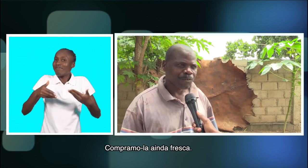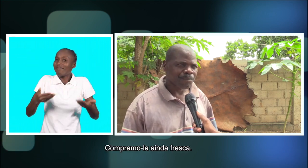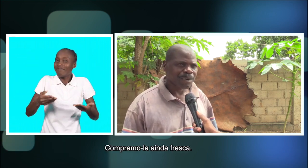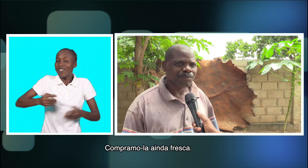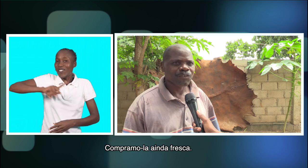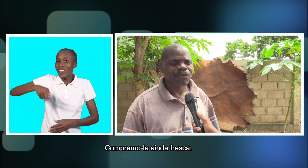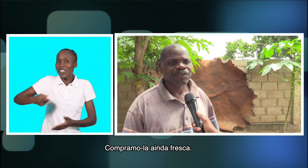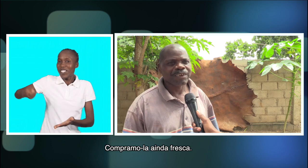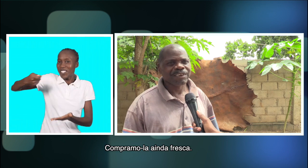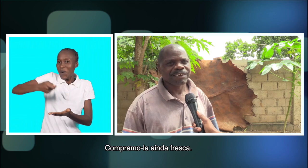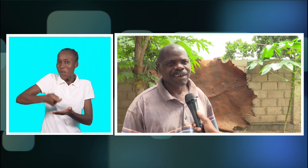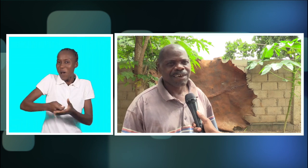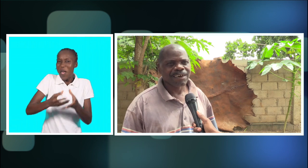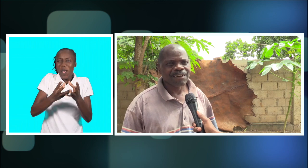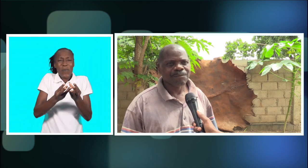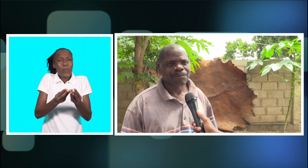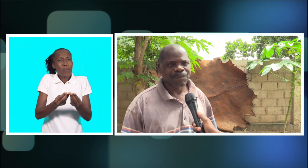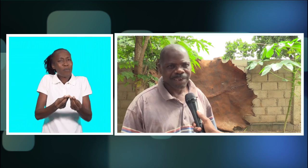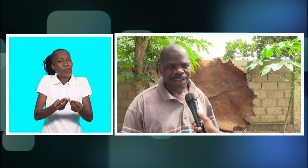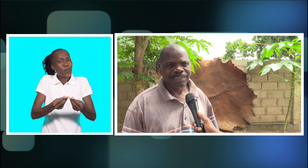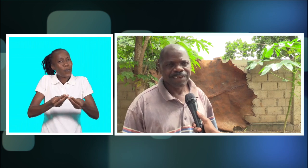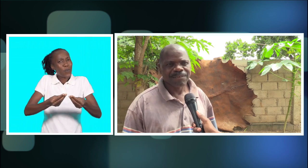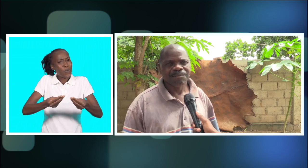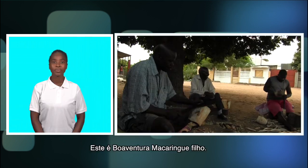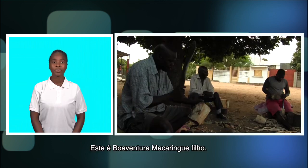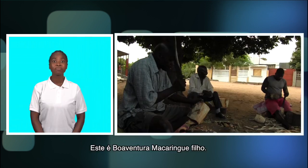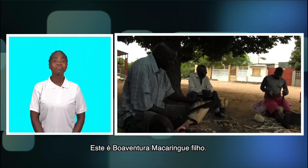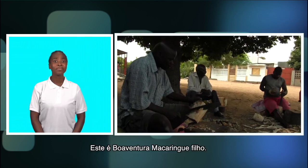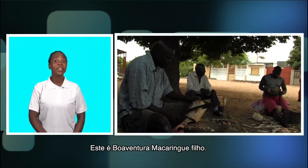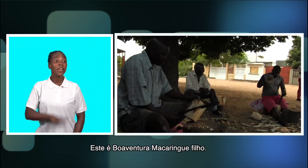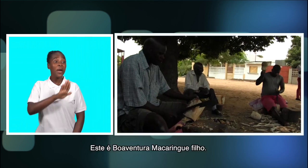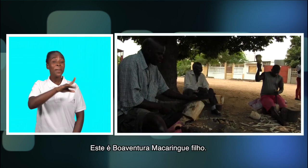Compramos enquanto ainda está molhada.